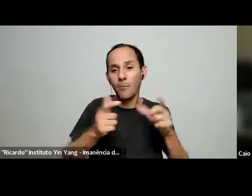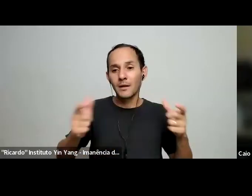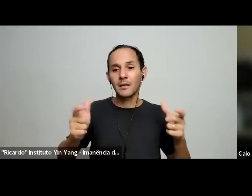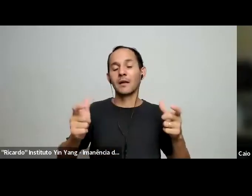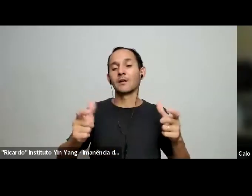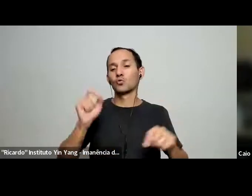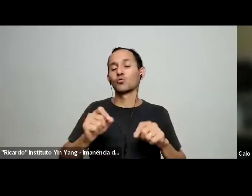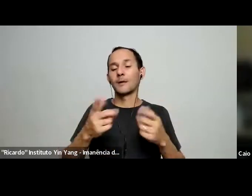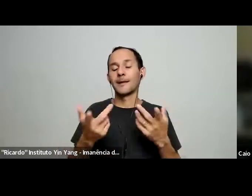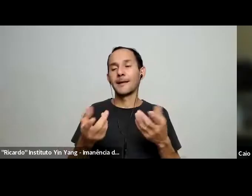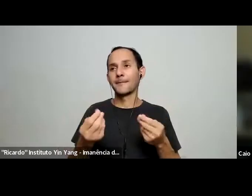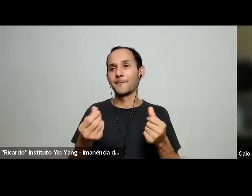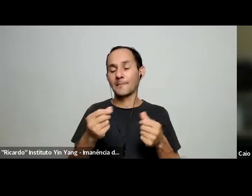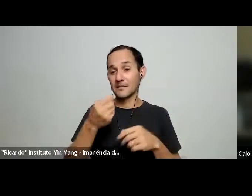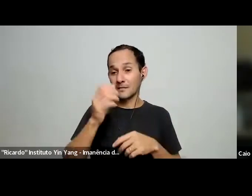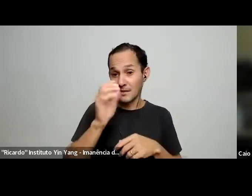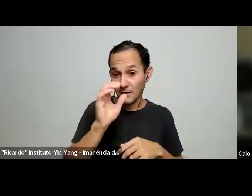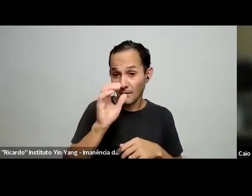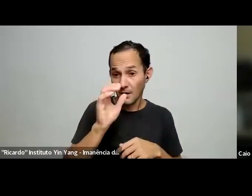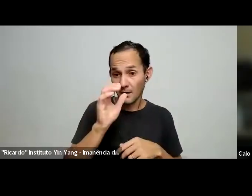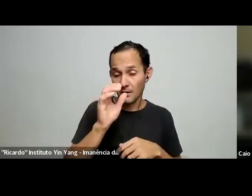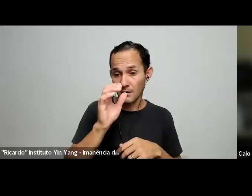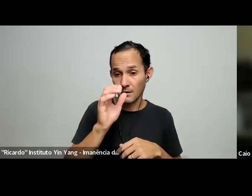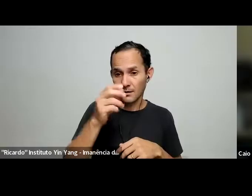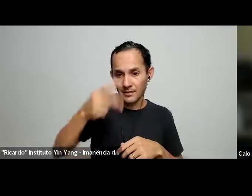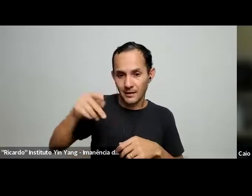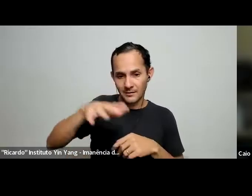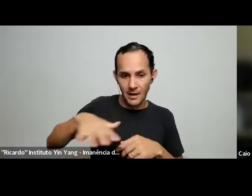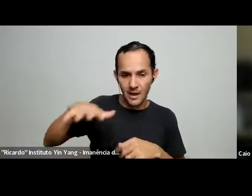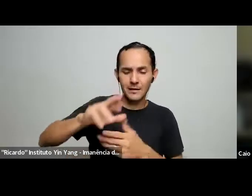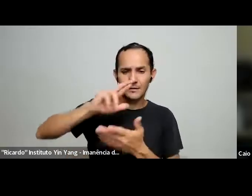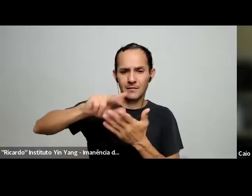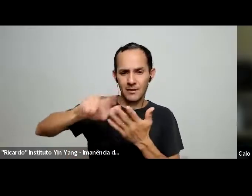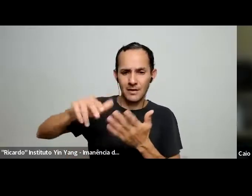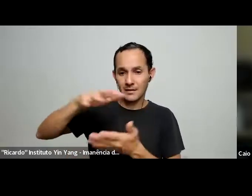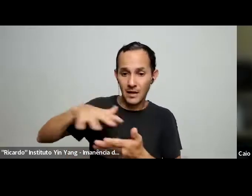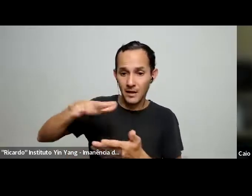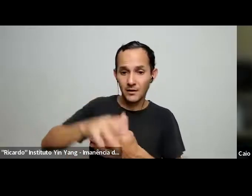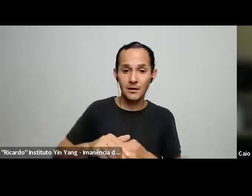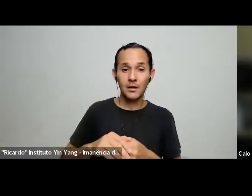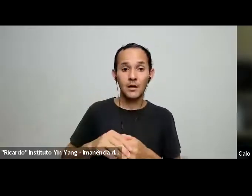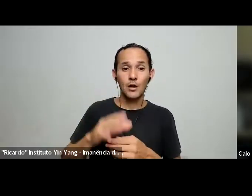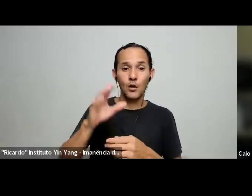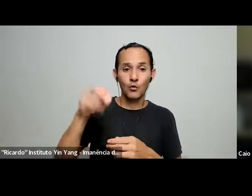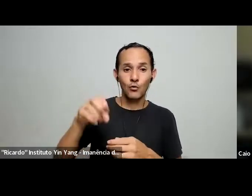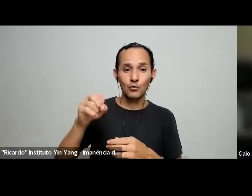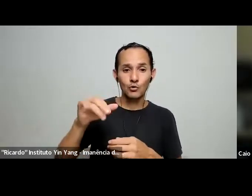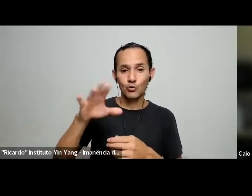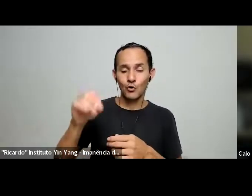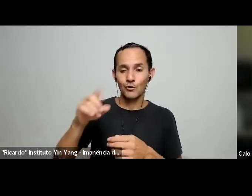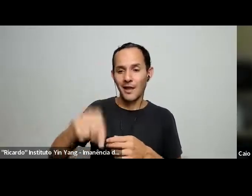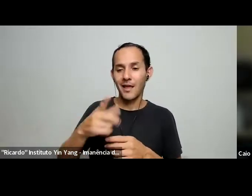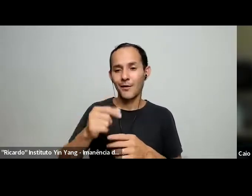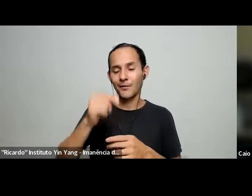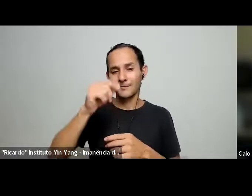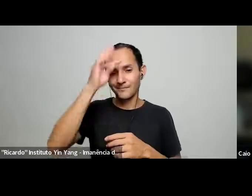produção científica nessas áreas, né, em várias áreas. O consórcio é focado nas medicinas tradicionais